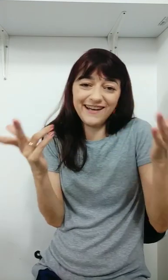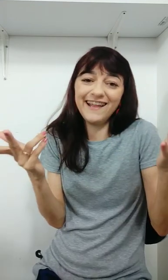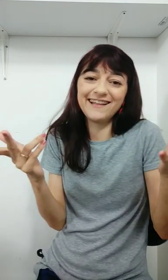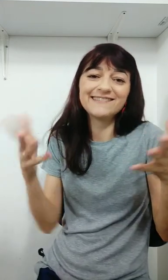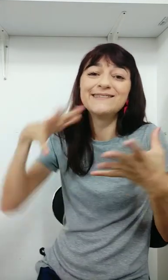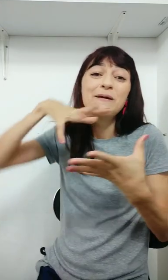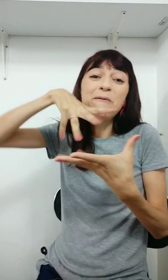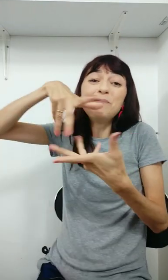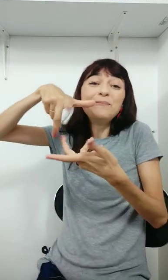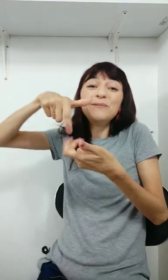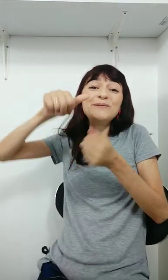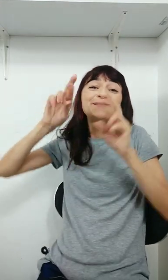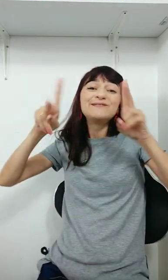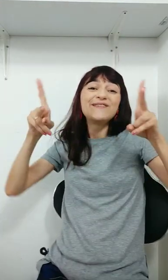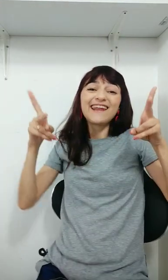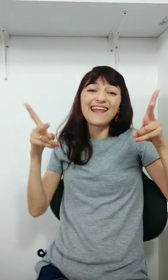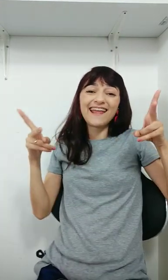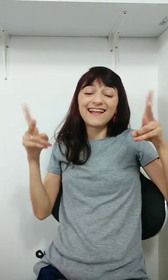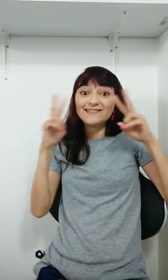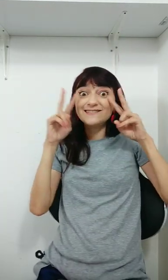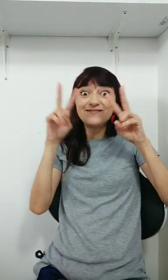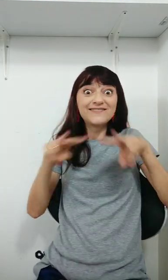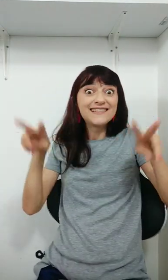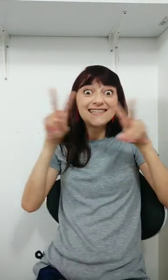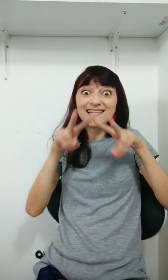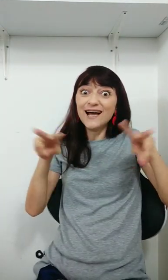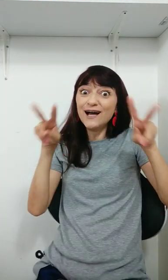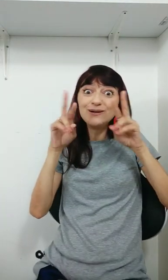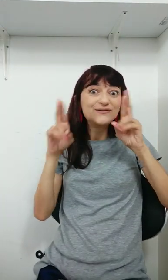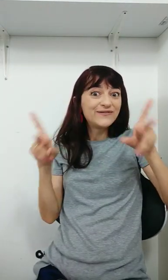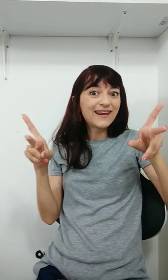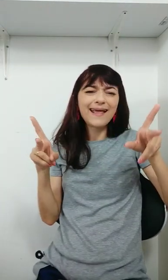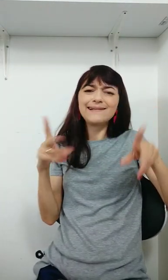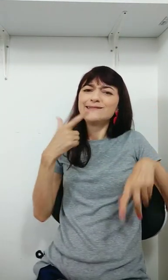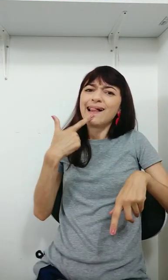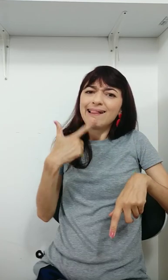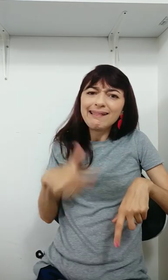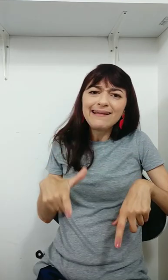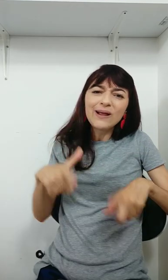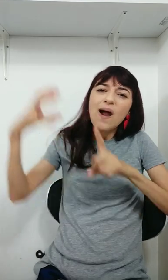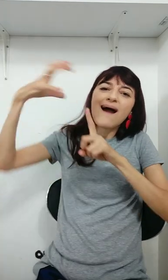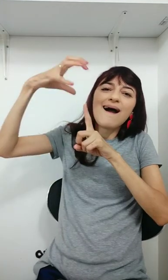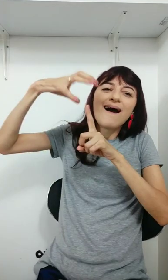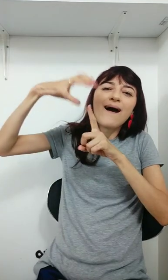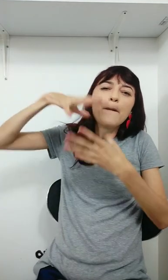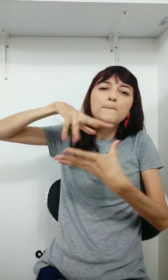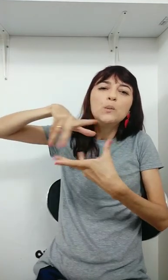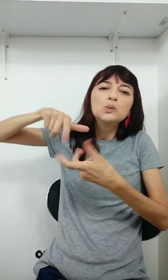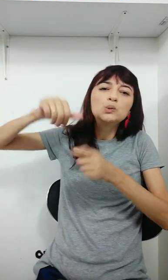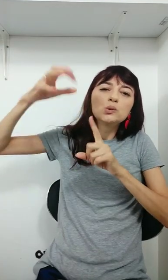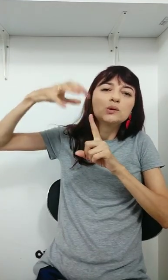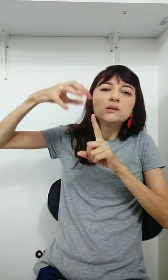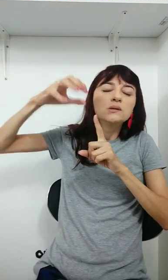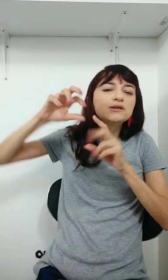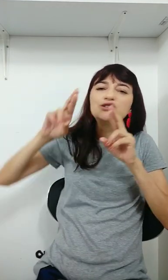os ouvintes pensam de outra forma, não tem problema, tá tudo bem, gente. Às vezes uma opinião diferente da outra acontece.